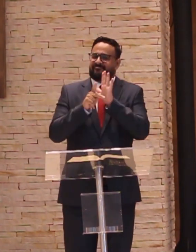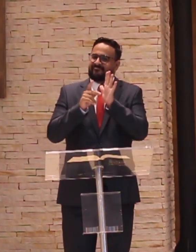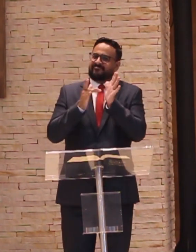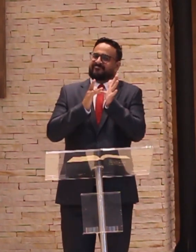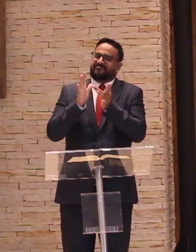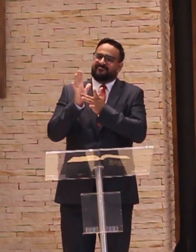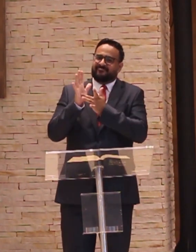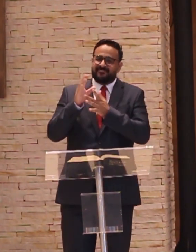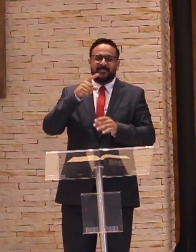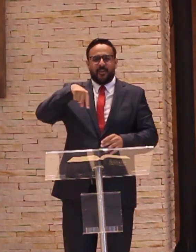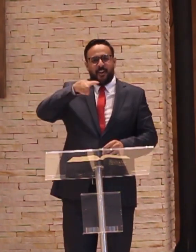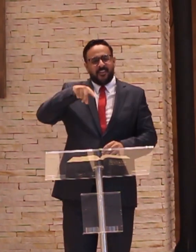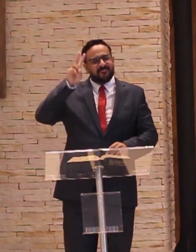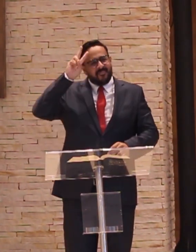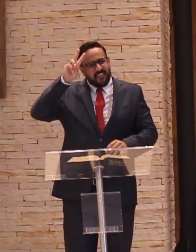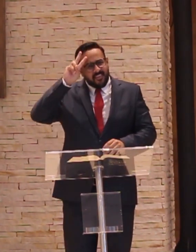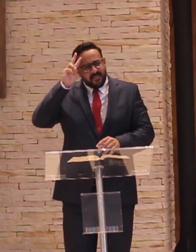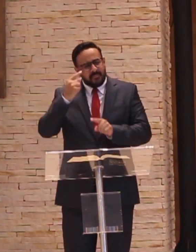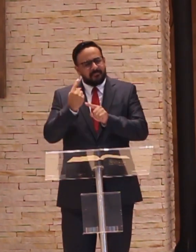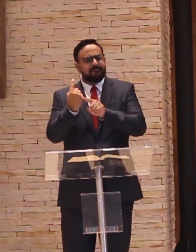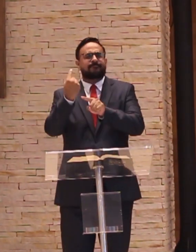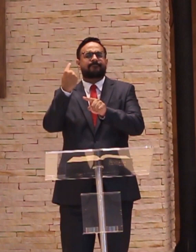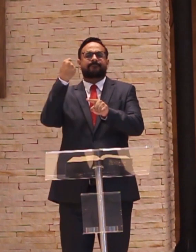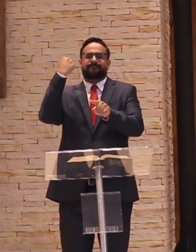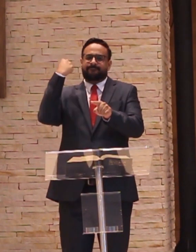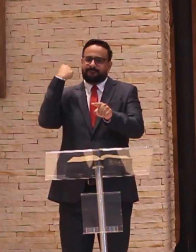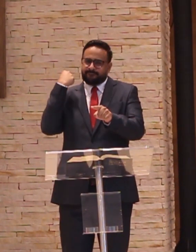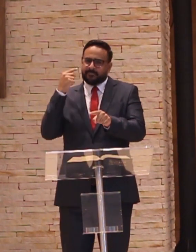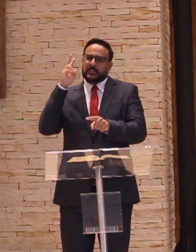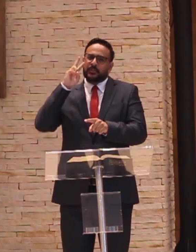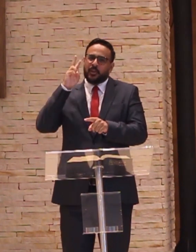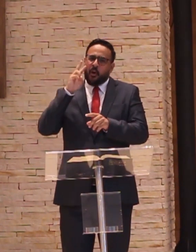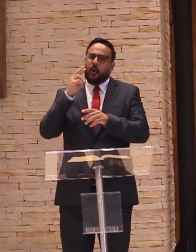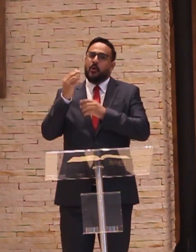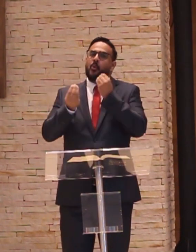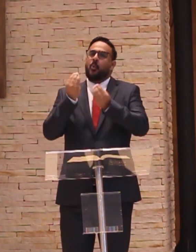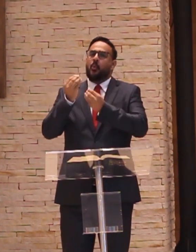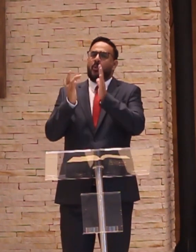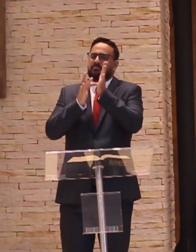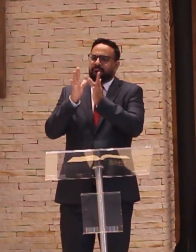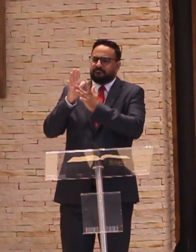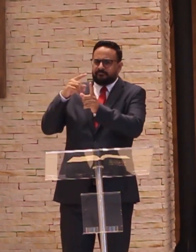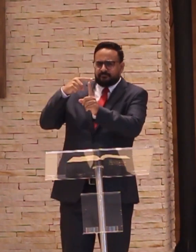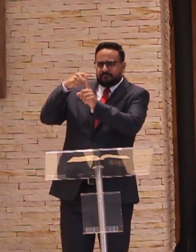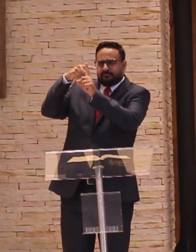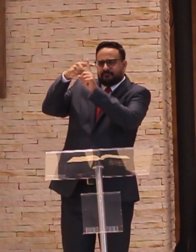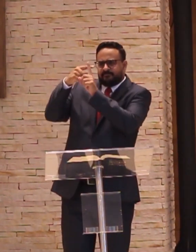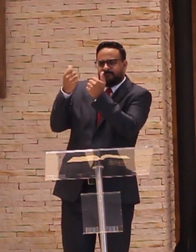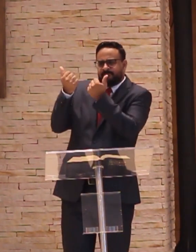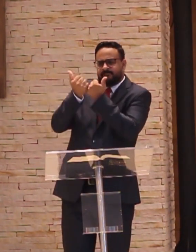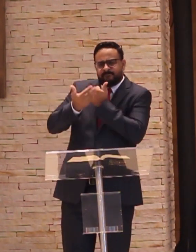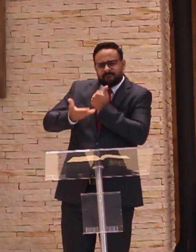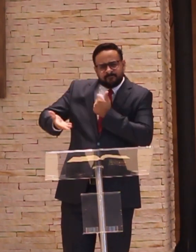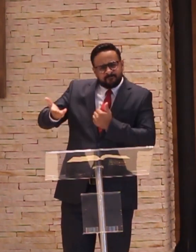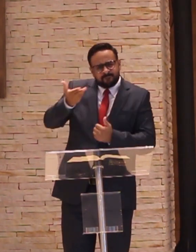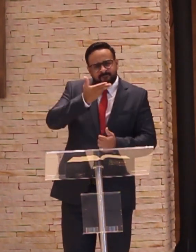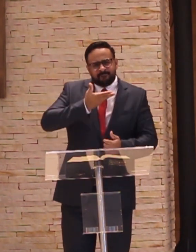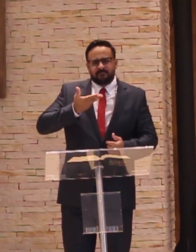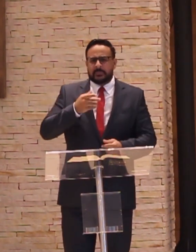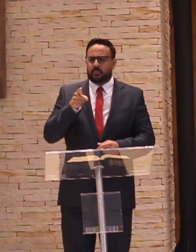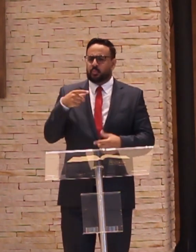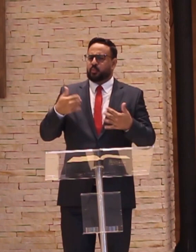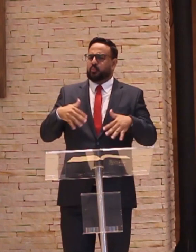na Semana Santa o Calvário, a trajetória de Jesus e relembrando histórias de como Jesus